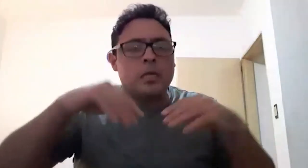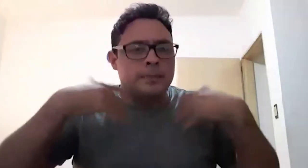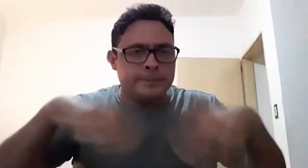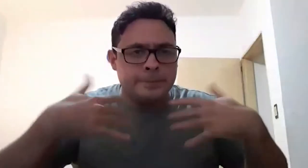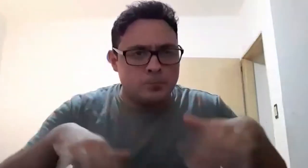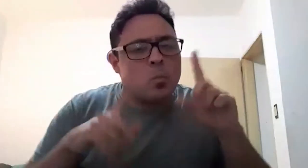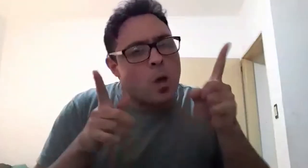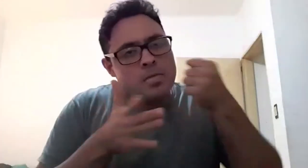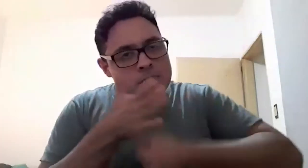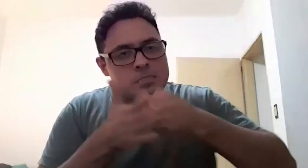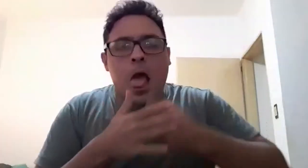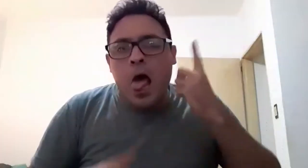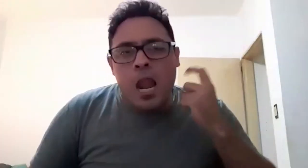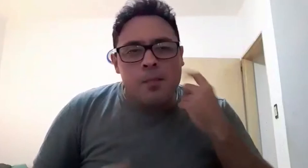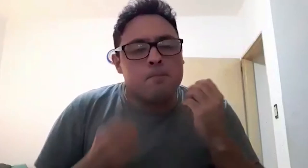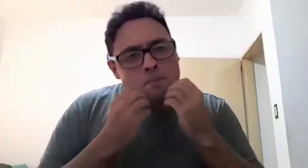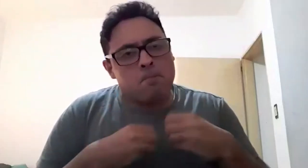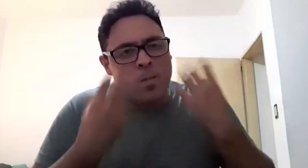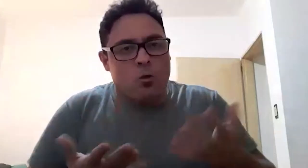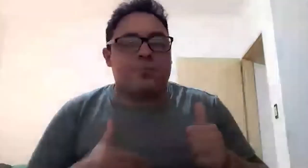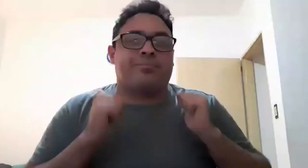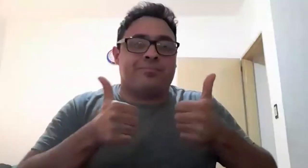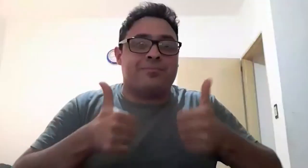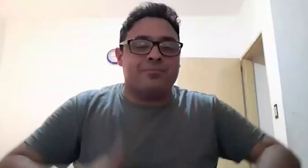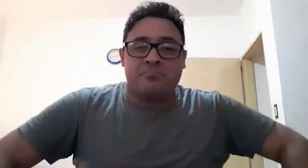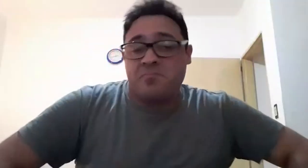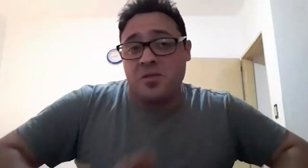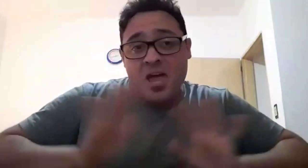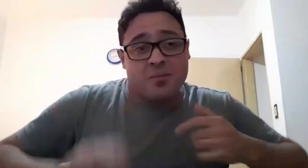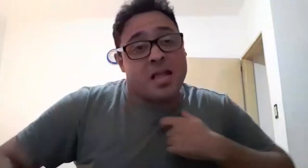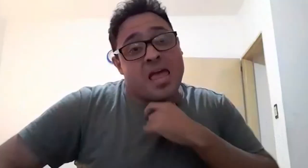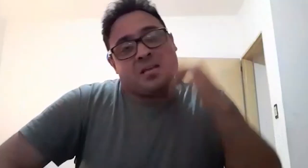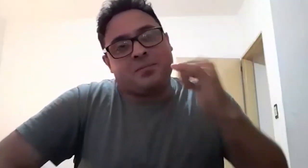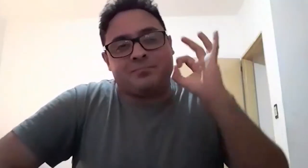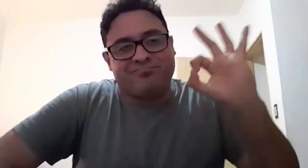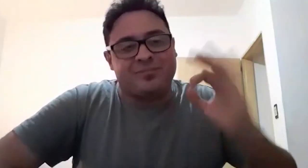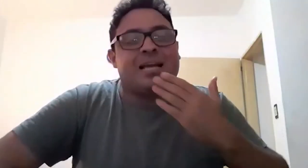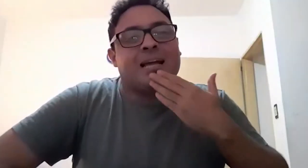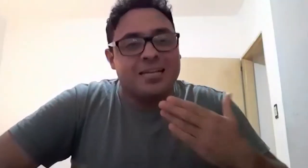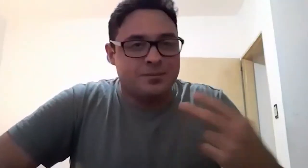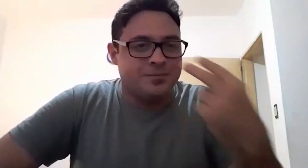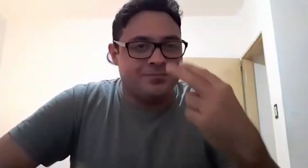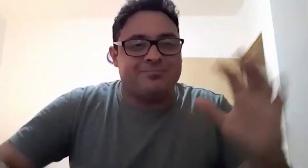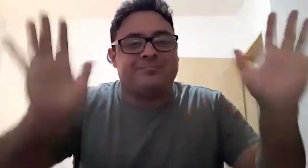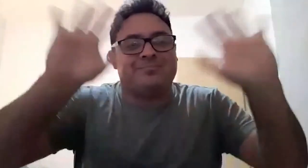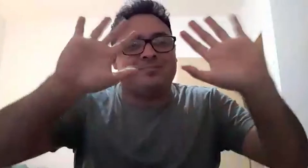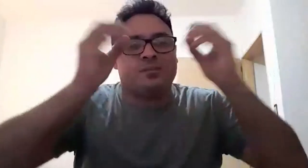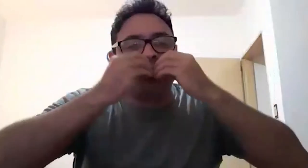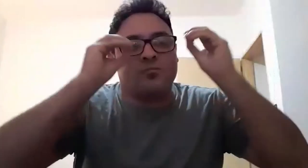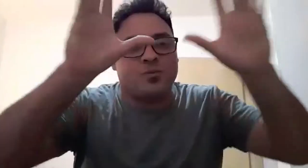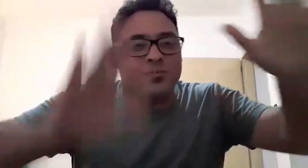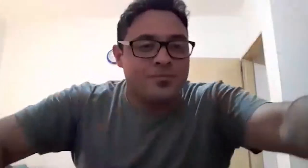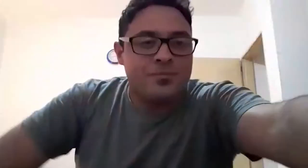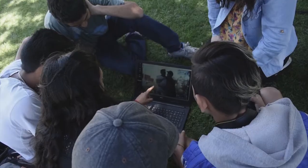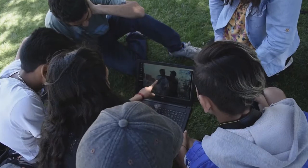la edición puede ser un poco más difícil, pero si se insiste, se puede aprender un montón. Así que eso nada más les quería contar. Muchas gracias por verme. Nos